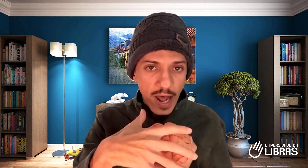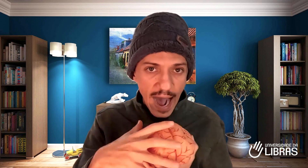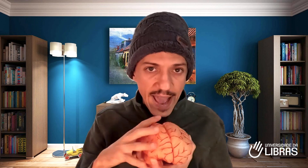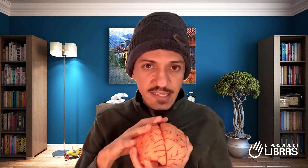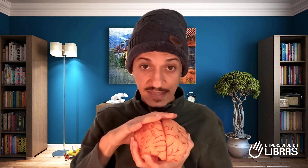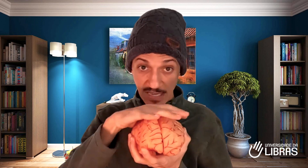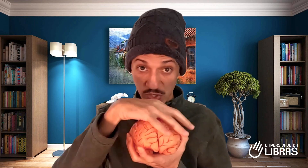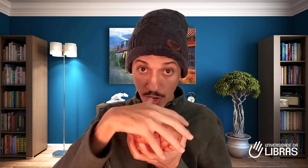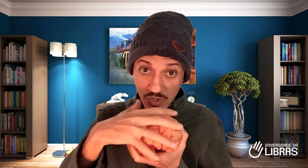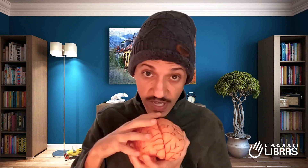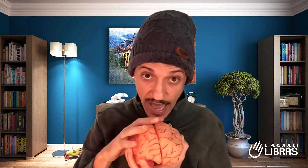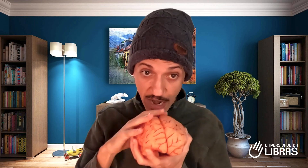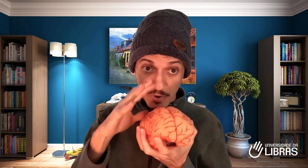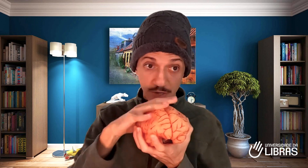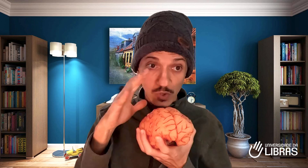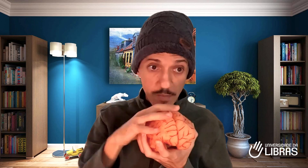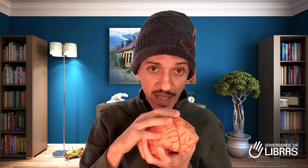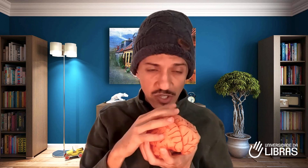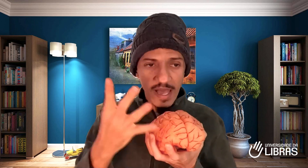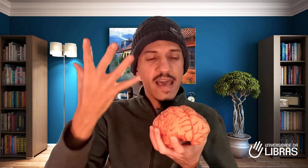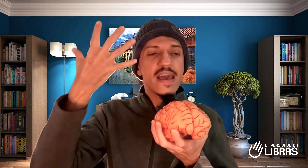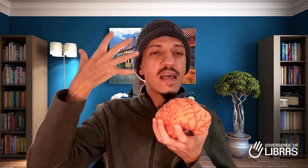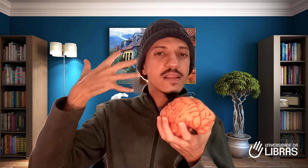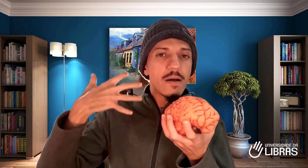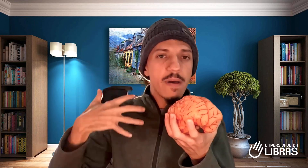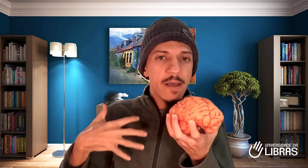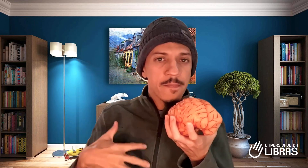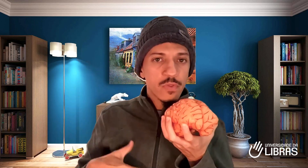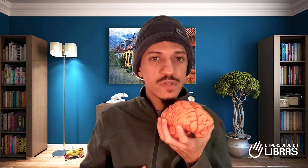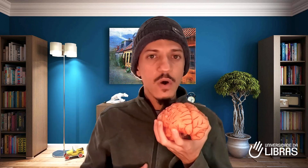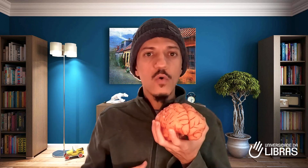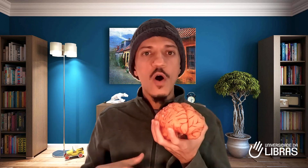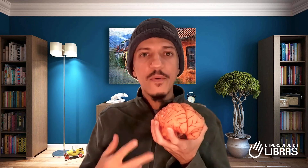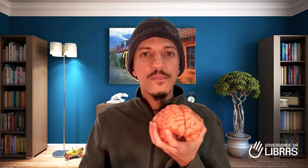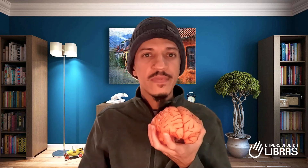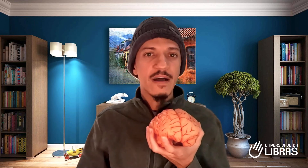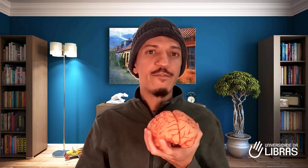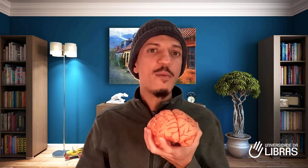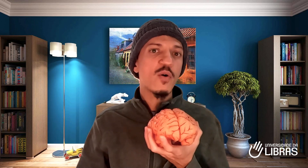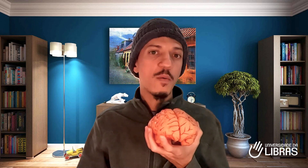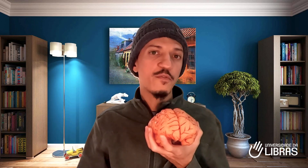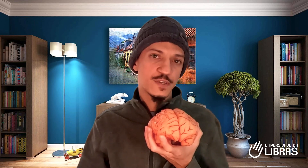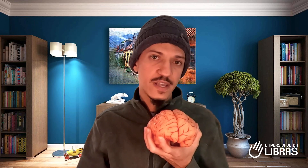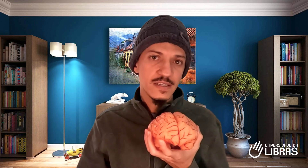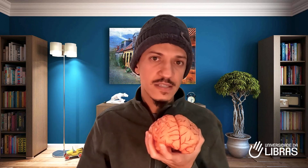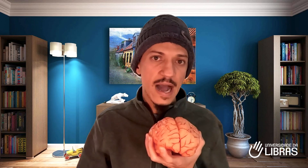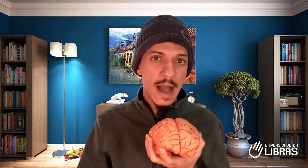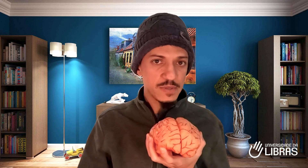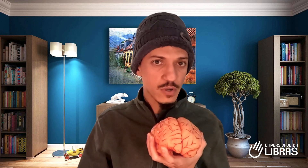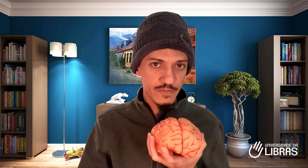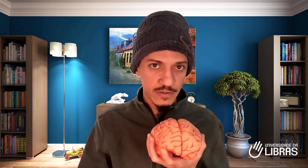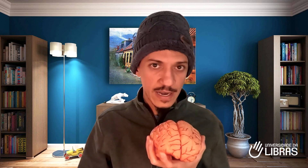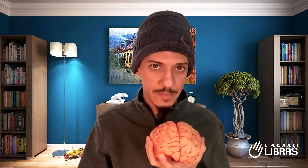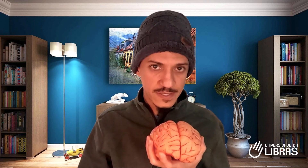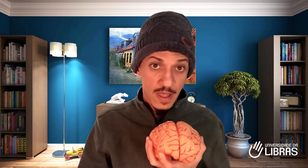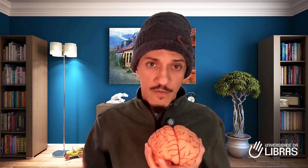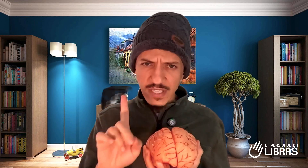neurais no seu cérebro, na sua mente, e também no seu corpo, na forma como você está absorvendo a Libras. Você sabia,